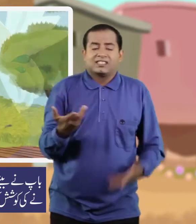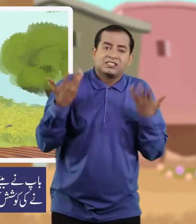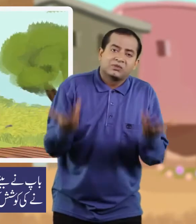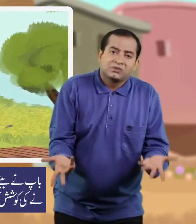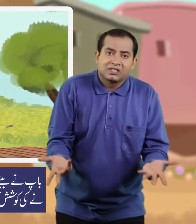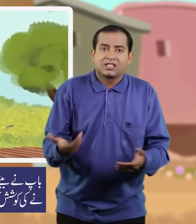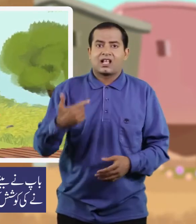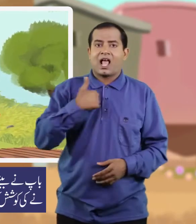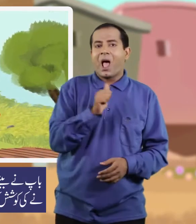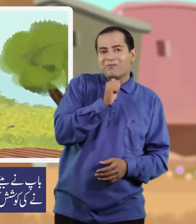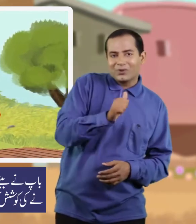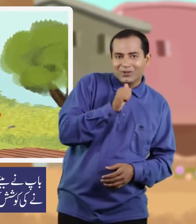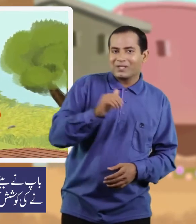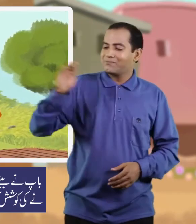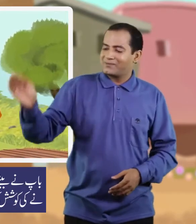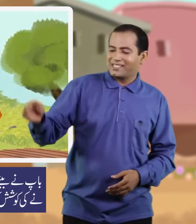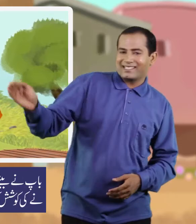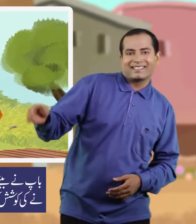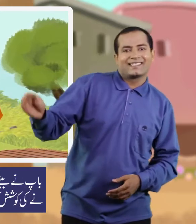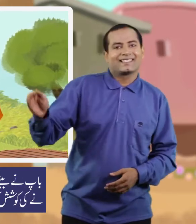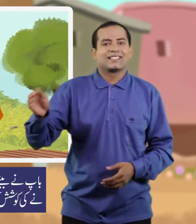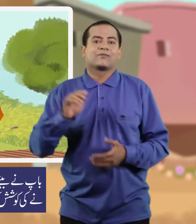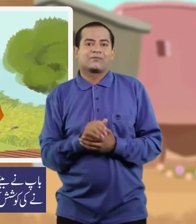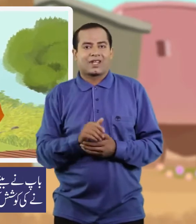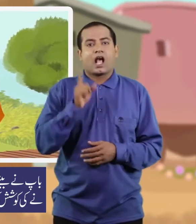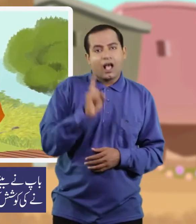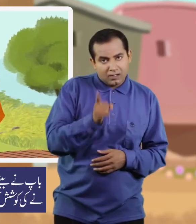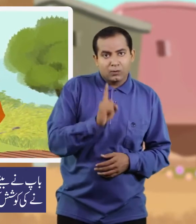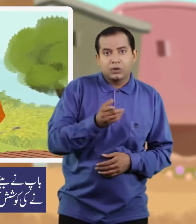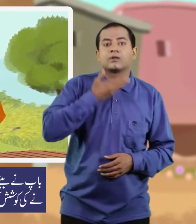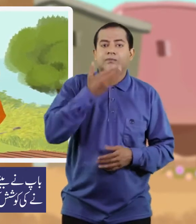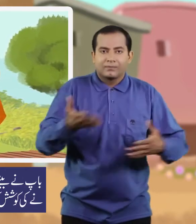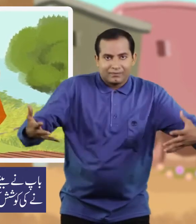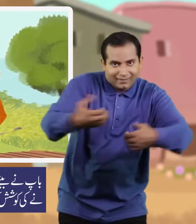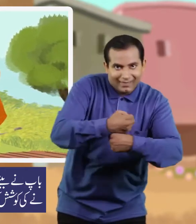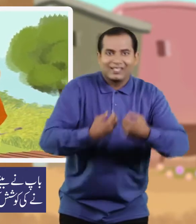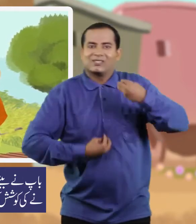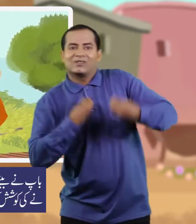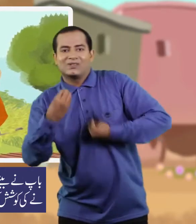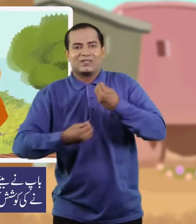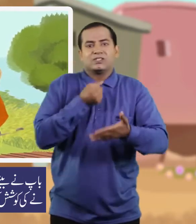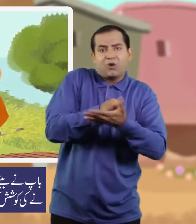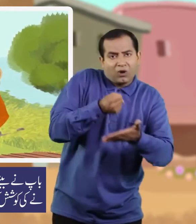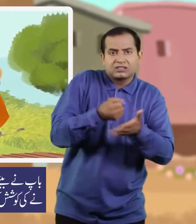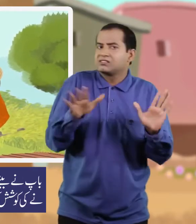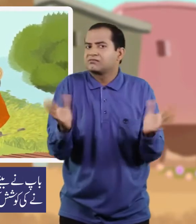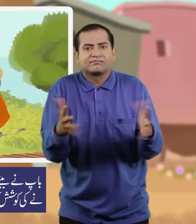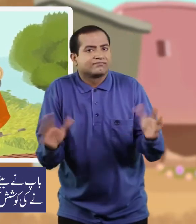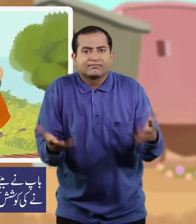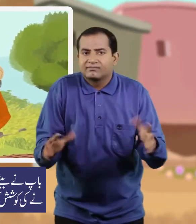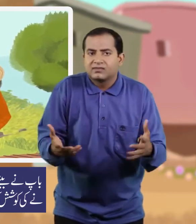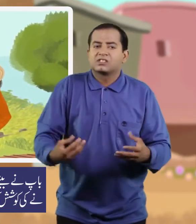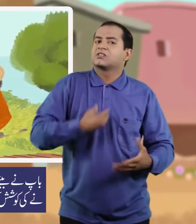बाप ने बेटे की तरफ देखा और कहा बेटा जब तुम सब को खुश करने की कोशिश करोगे